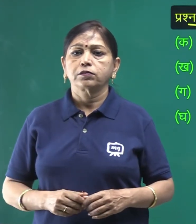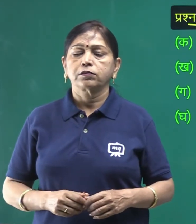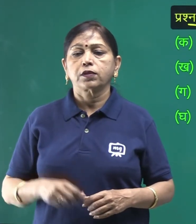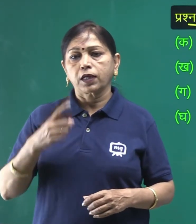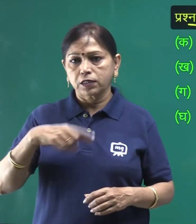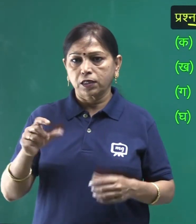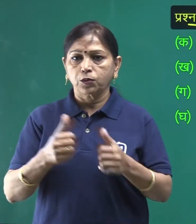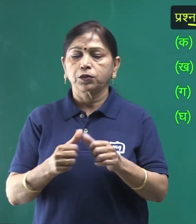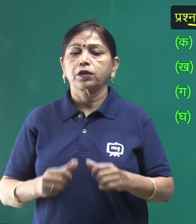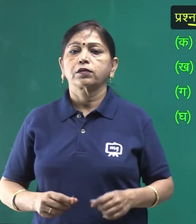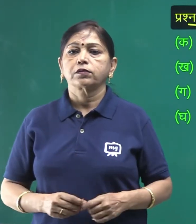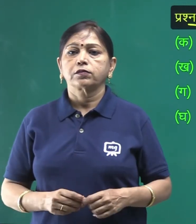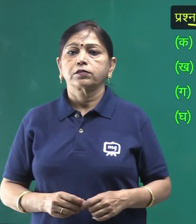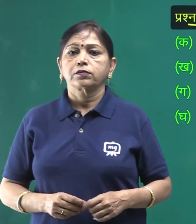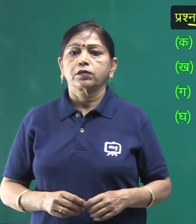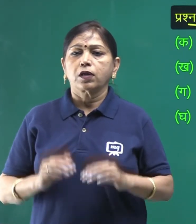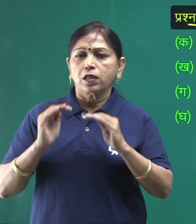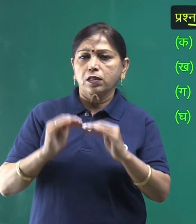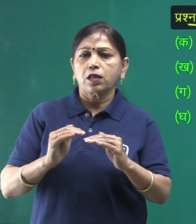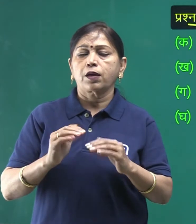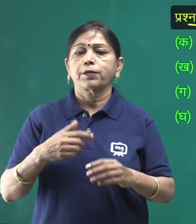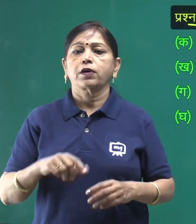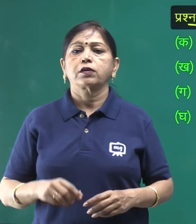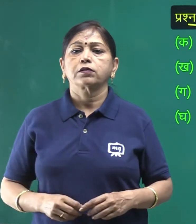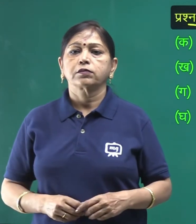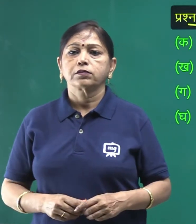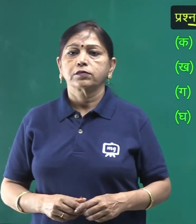सही उत्तर है दाब का।